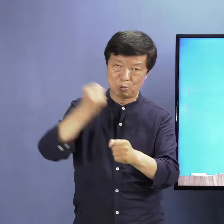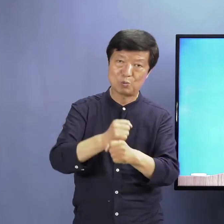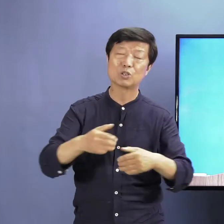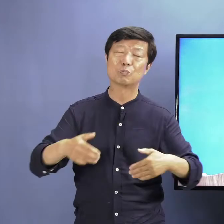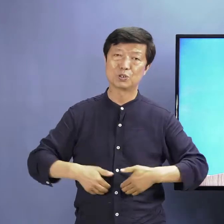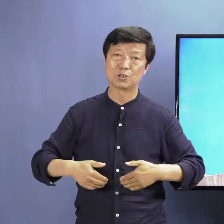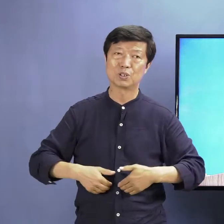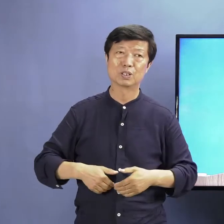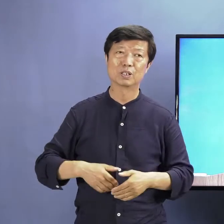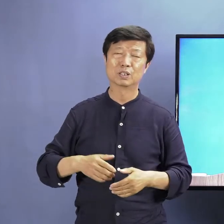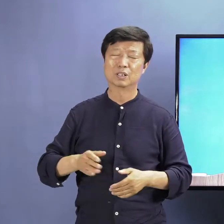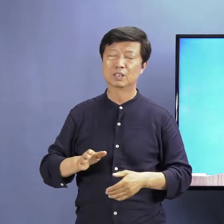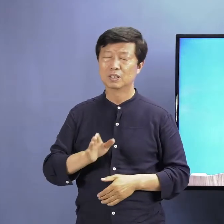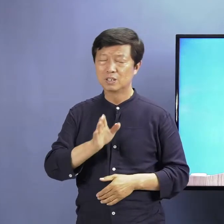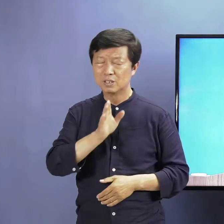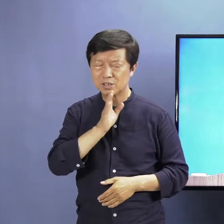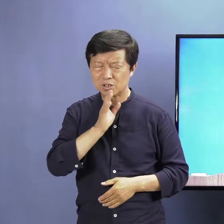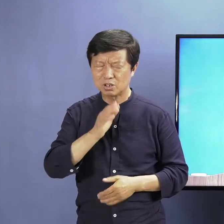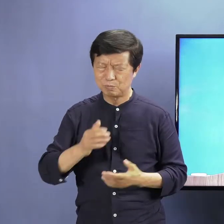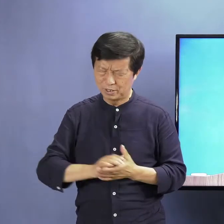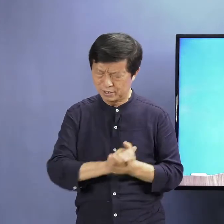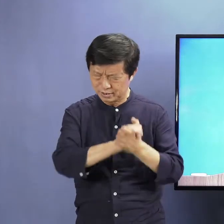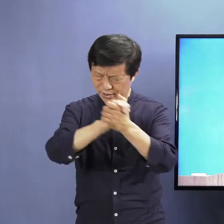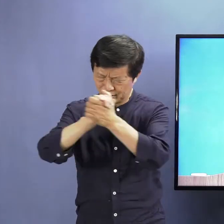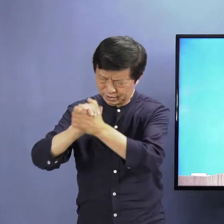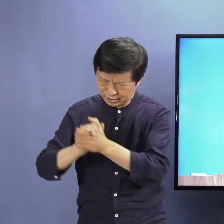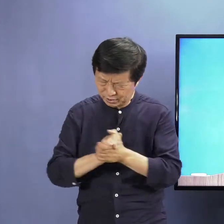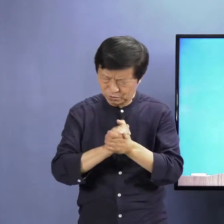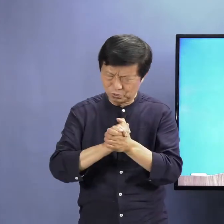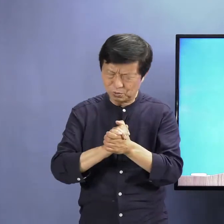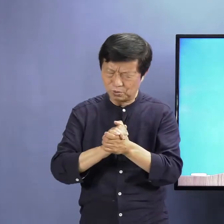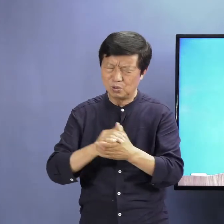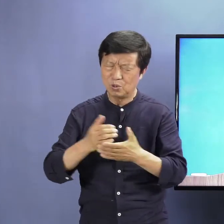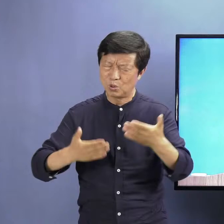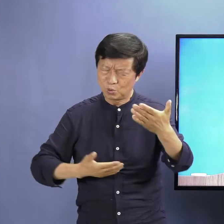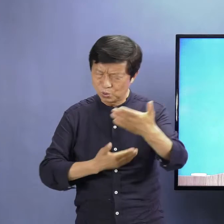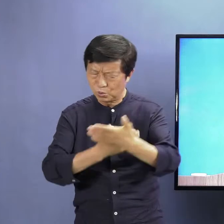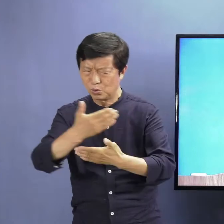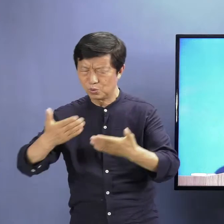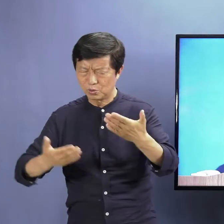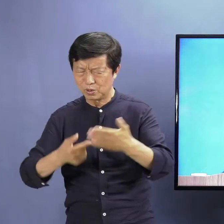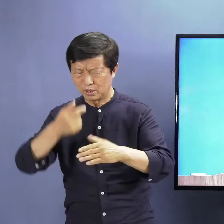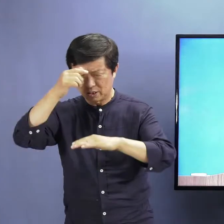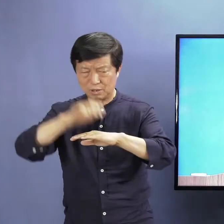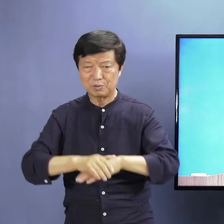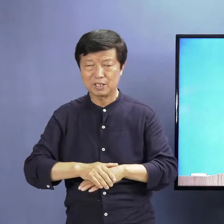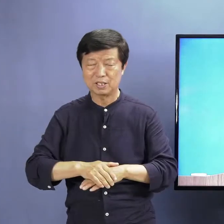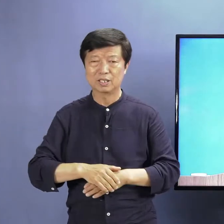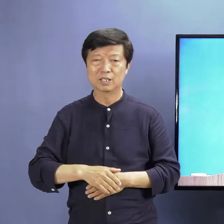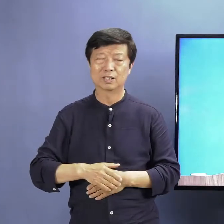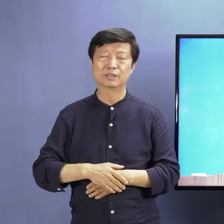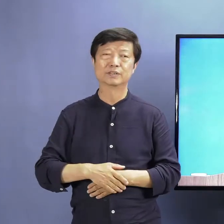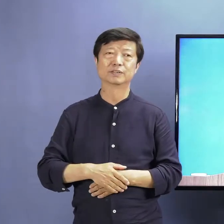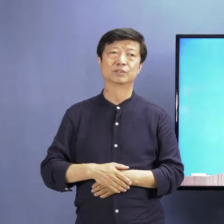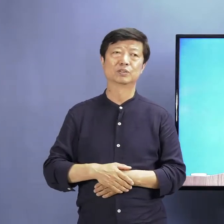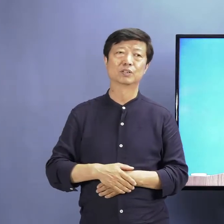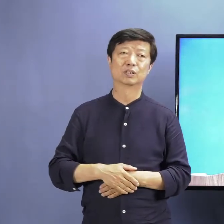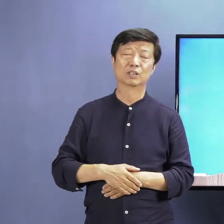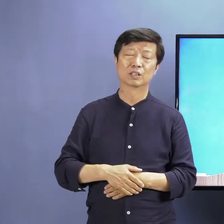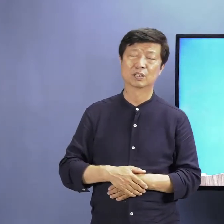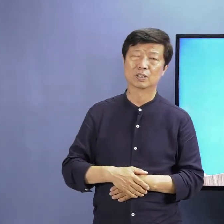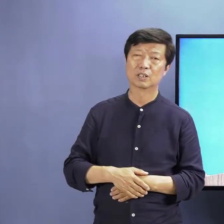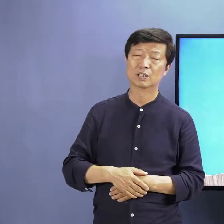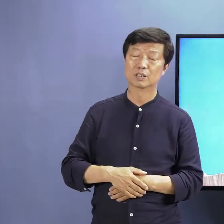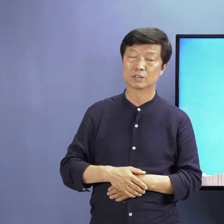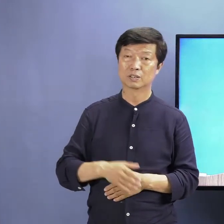예배, 정말 터치가 있고 체험 있는 예배. 예배 드리고 난데 또 계속 내 마음이 허전하고 그런데도